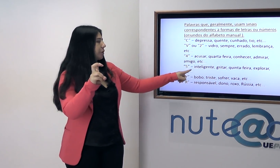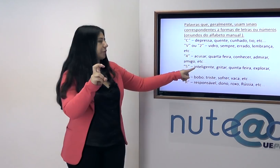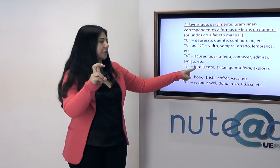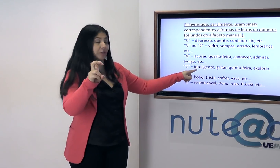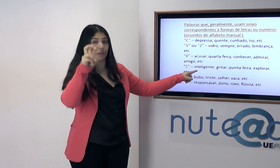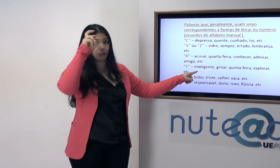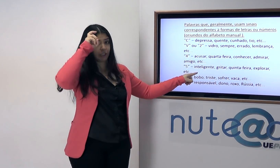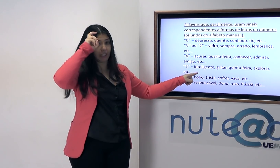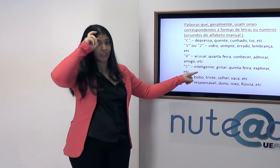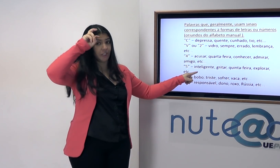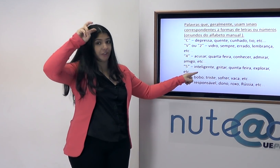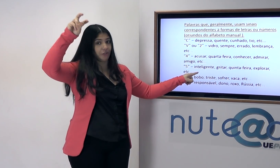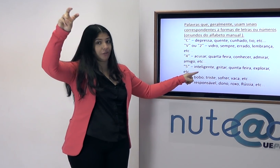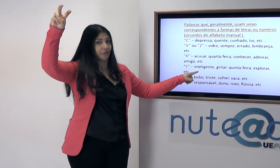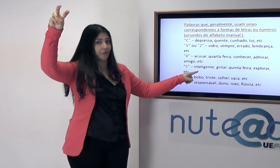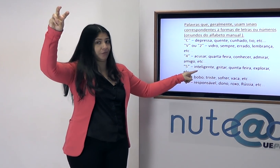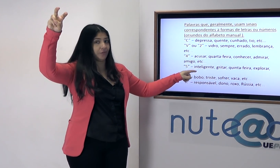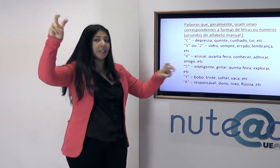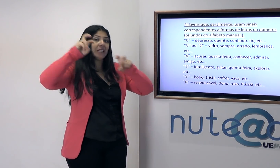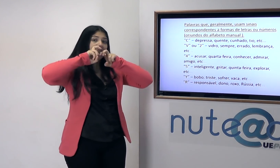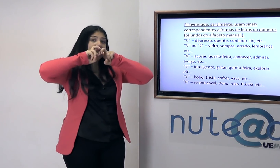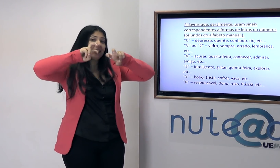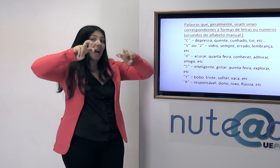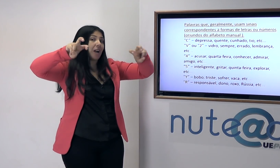posso fazer o sinal de inteligente. Gritar.